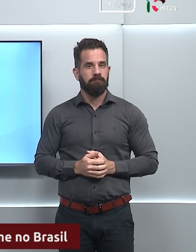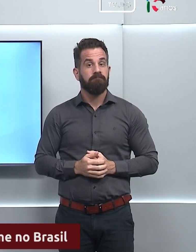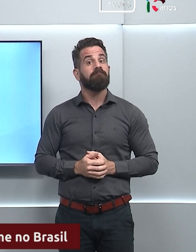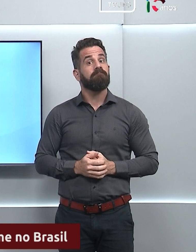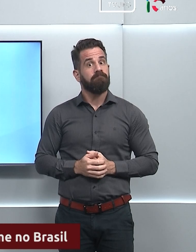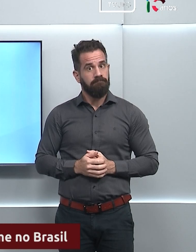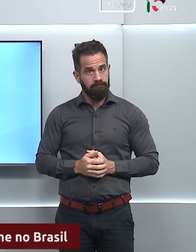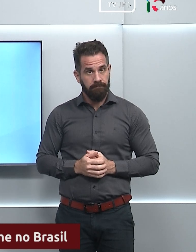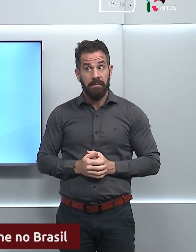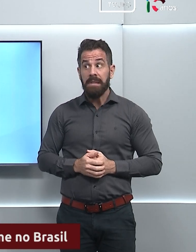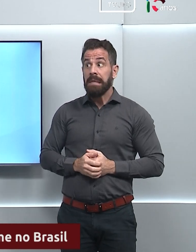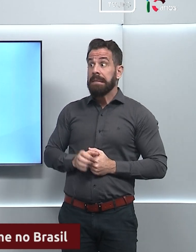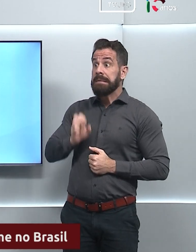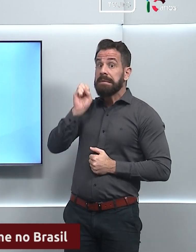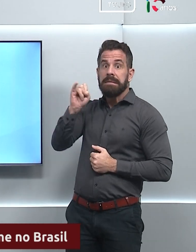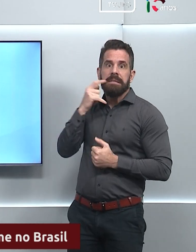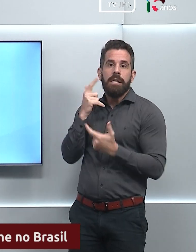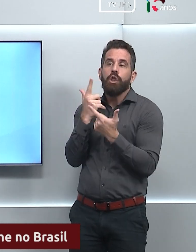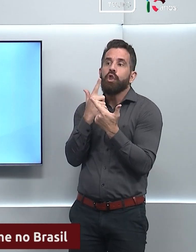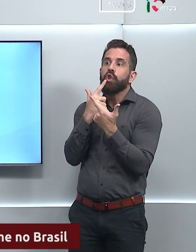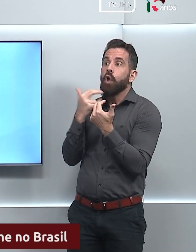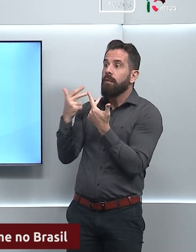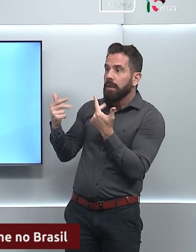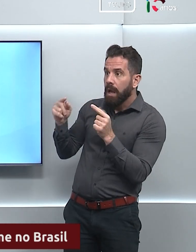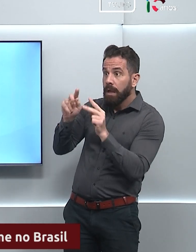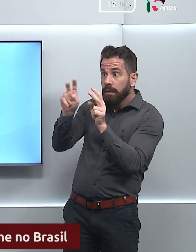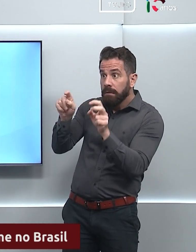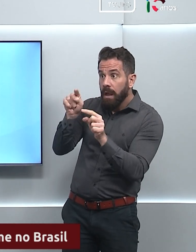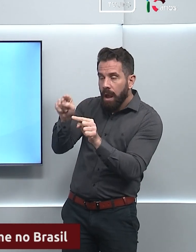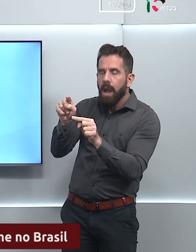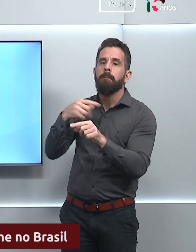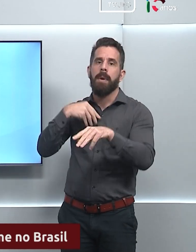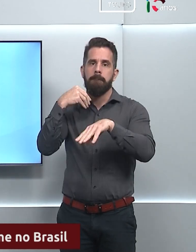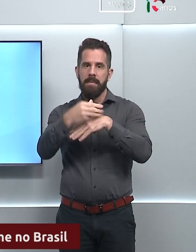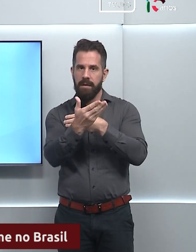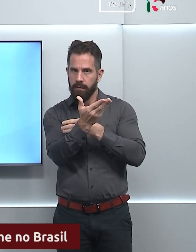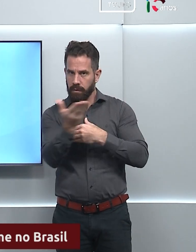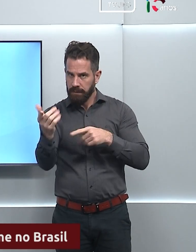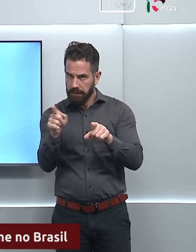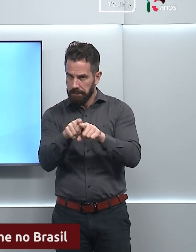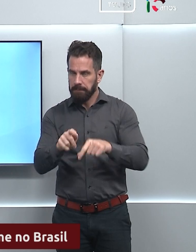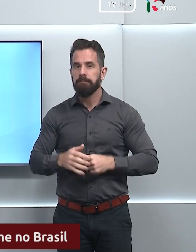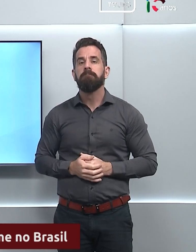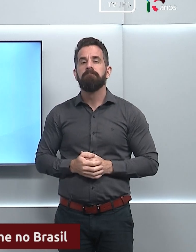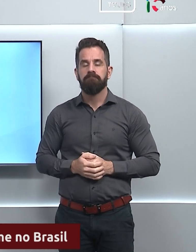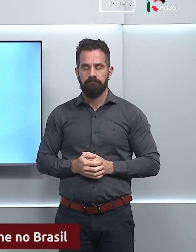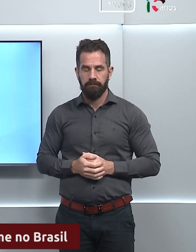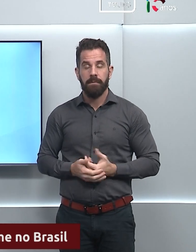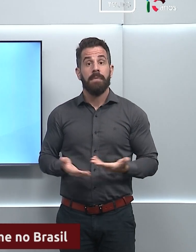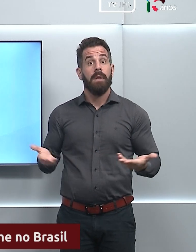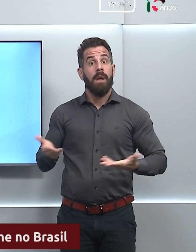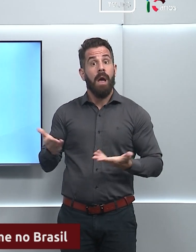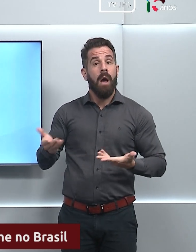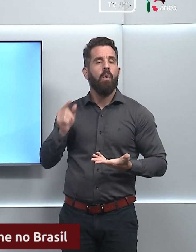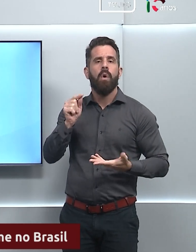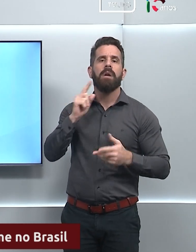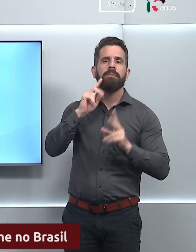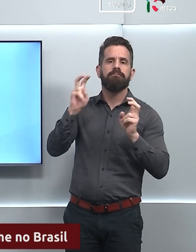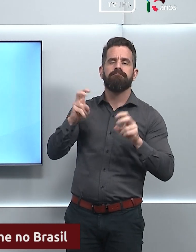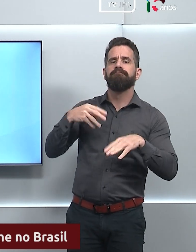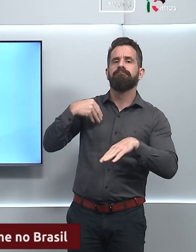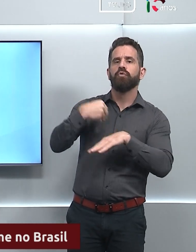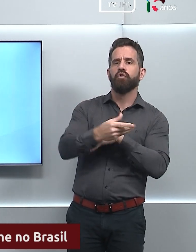E a gente te atualiza, né? Assim que tiver mais informações a respeito dessa lei. Bom, e agora uma dica para pais, mães